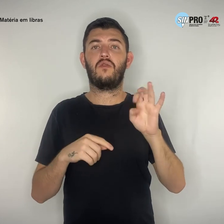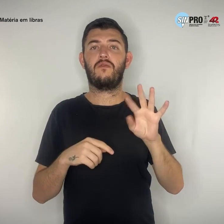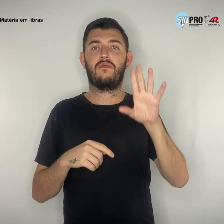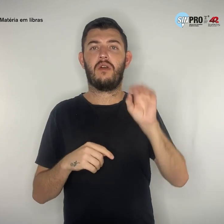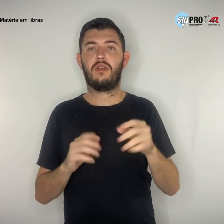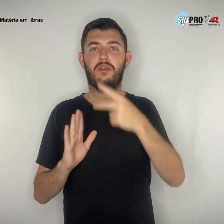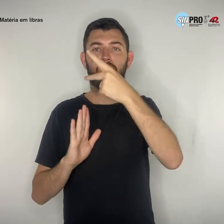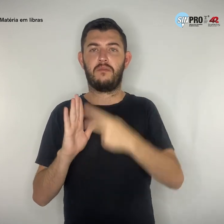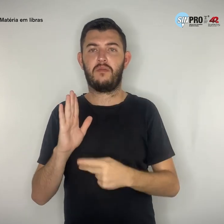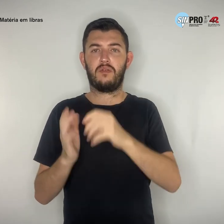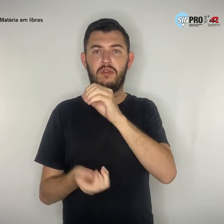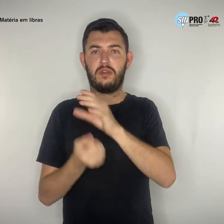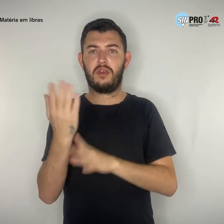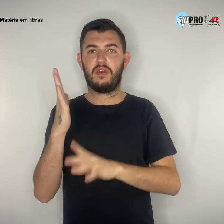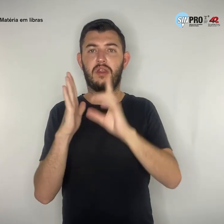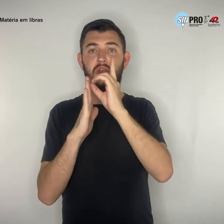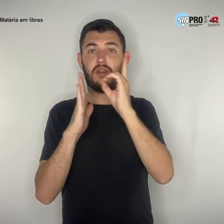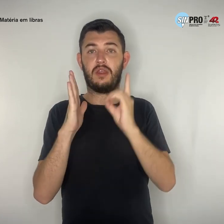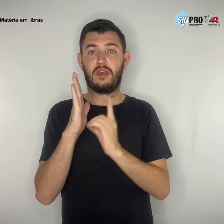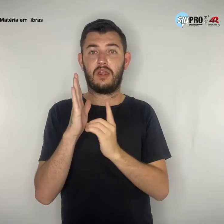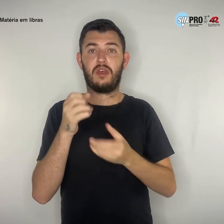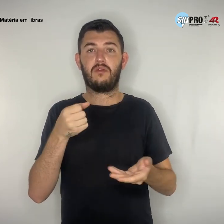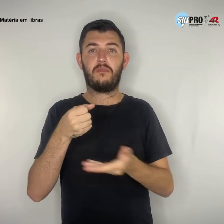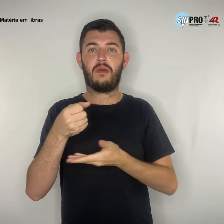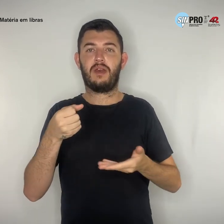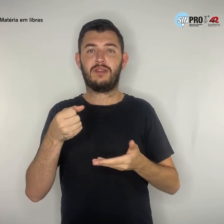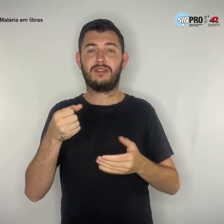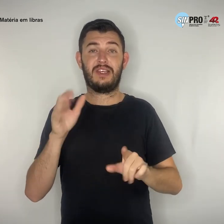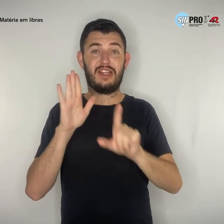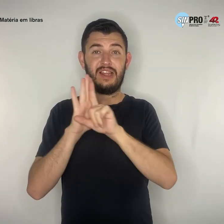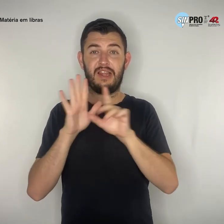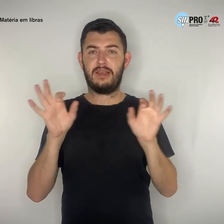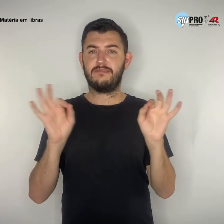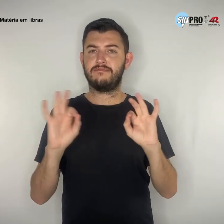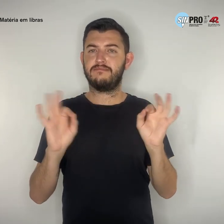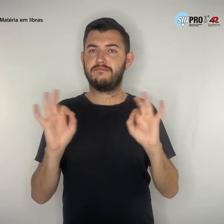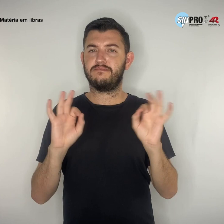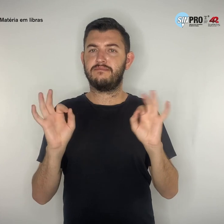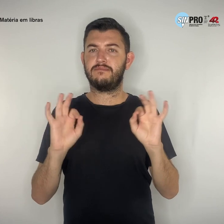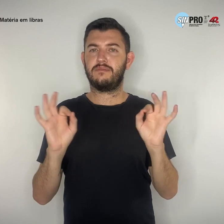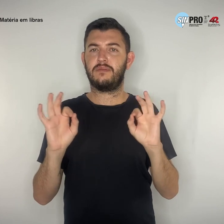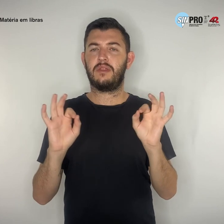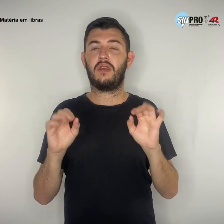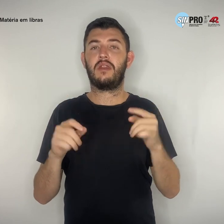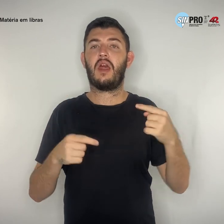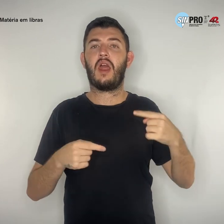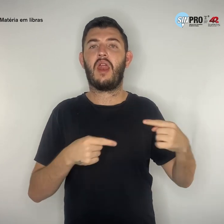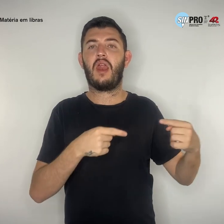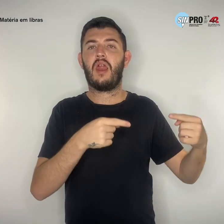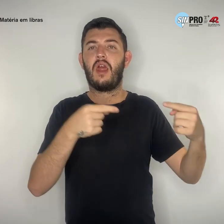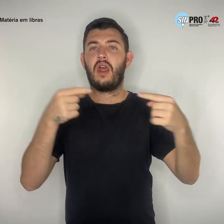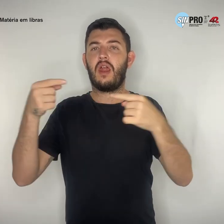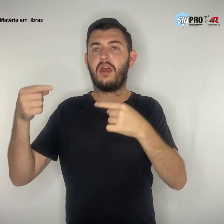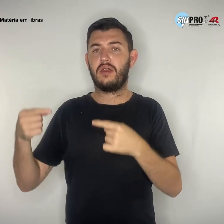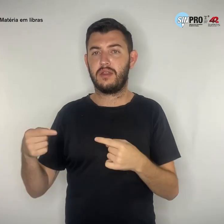por decreto, mas não por lei, com toda a discussão e tramitação